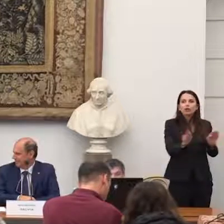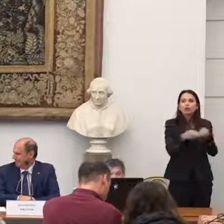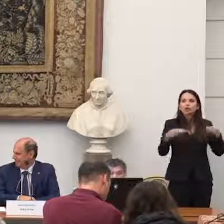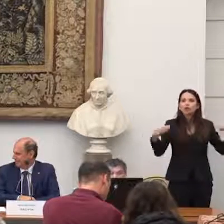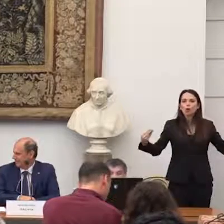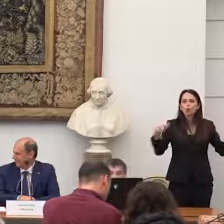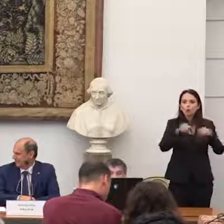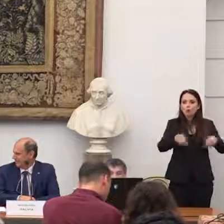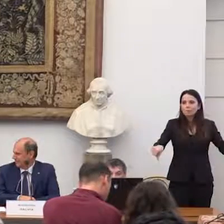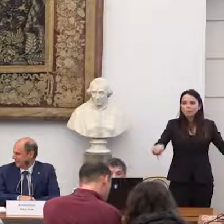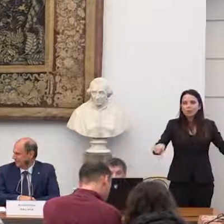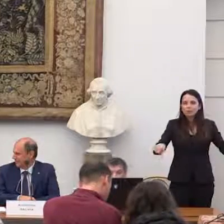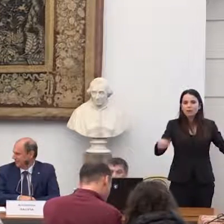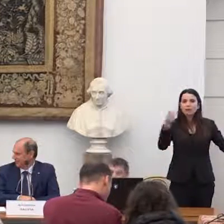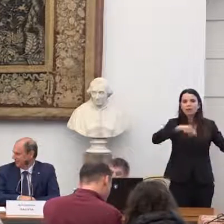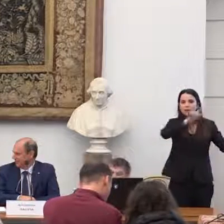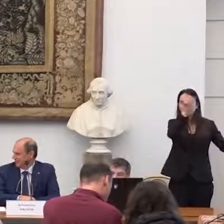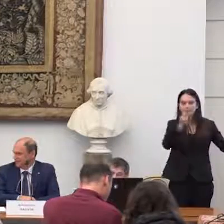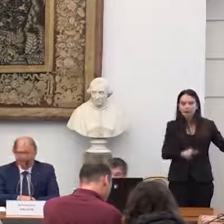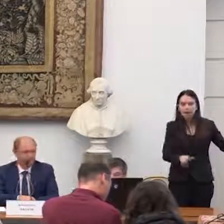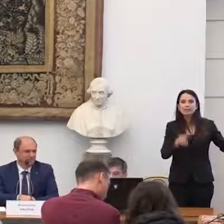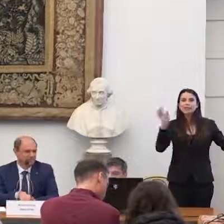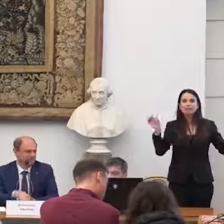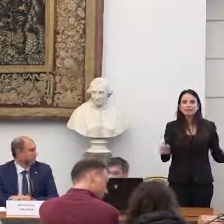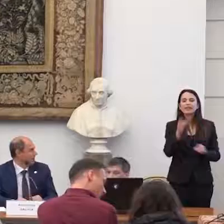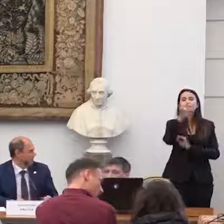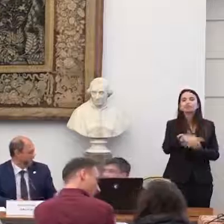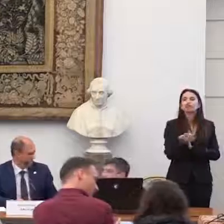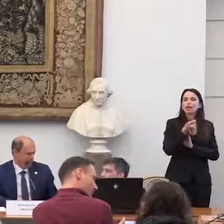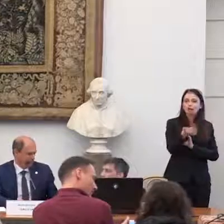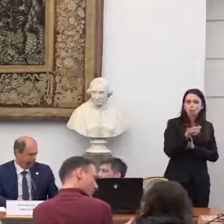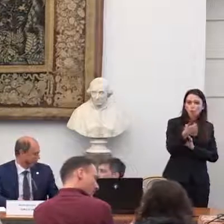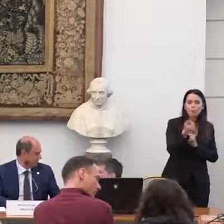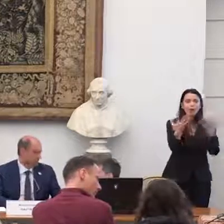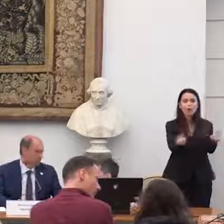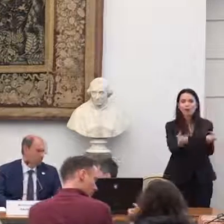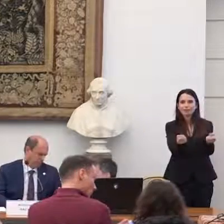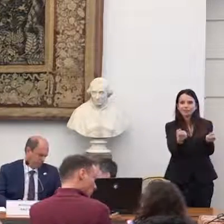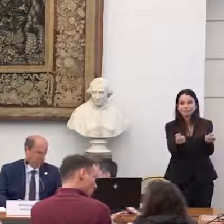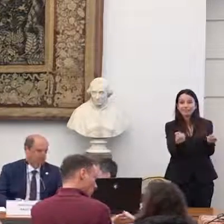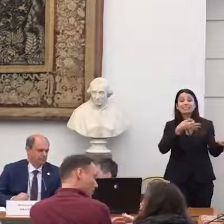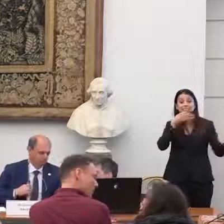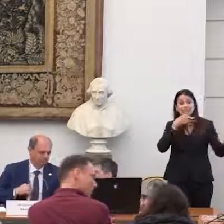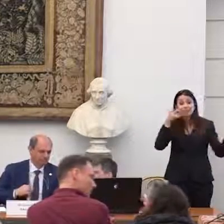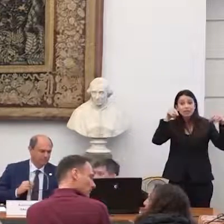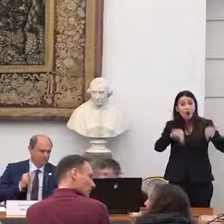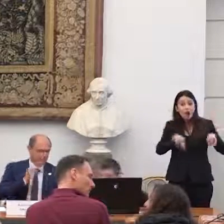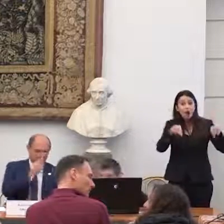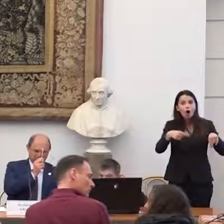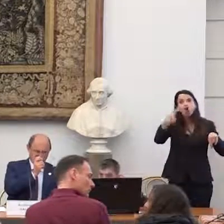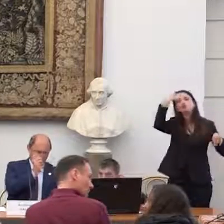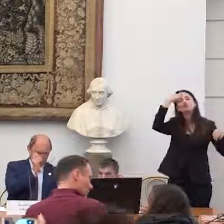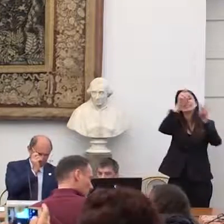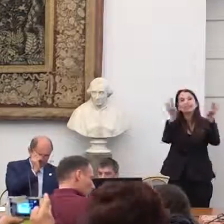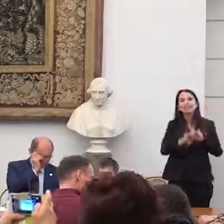tutta Italia. Quindi che ci siano dei numeri, che ci siano delle quantificazioni, vuol dire che oggi in neuroscienze e